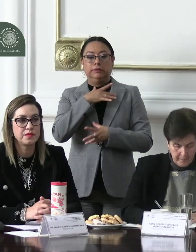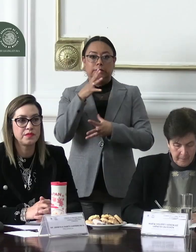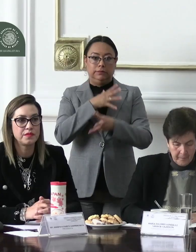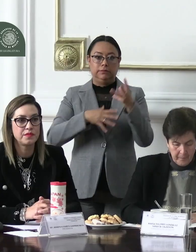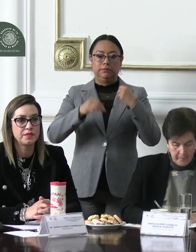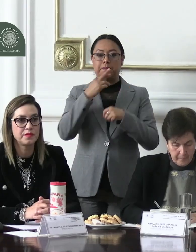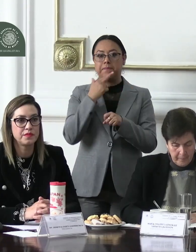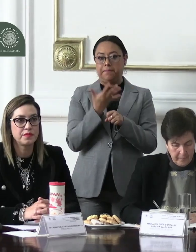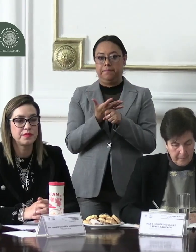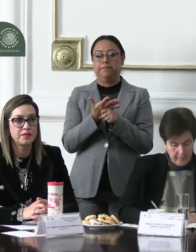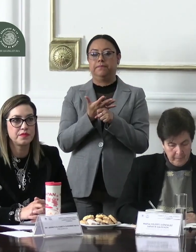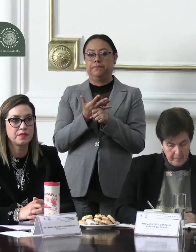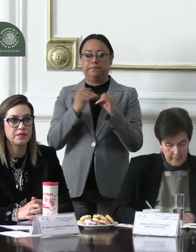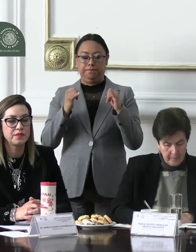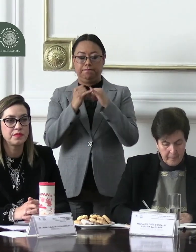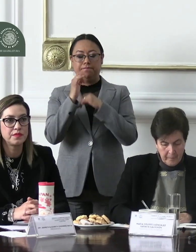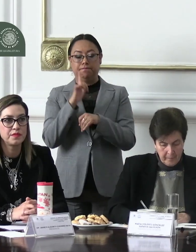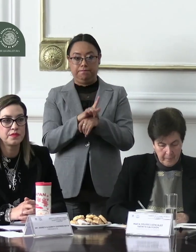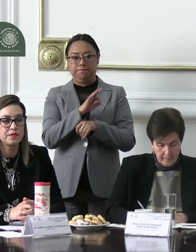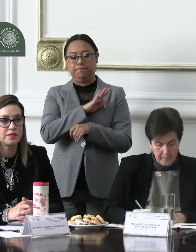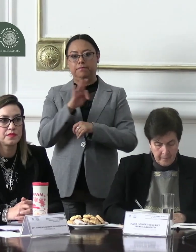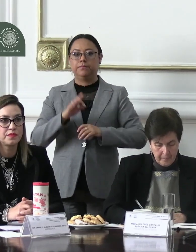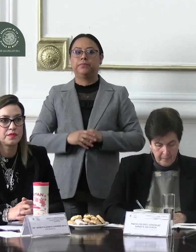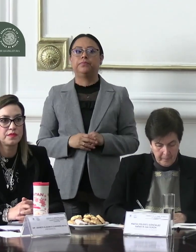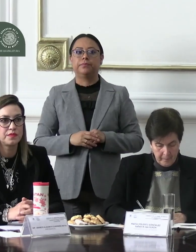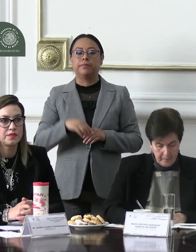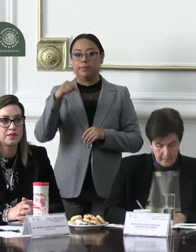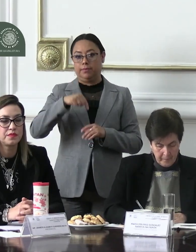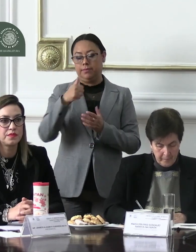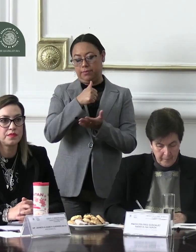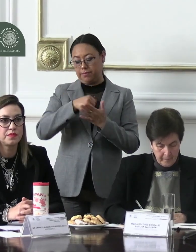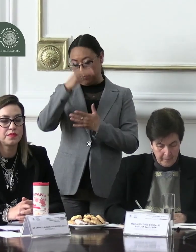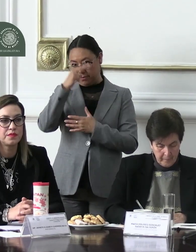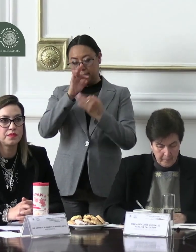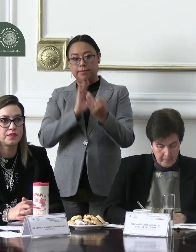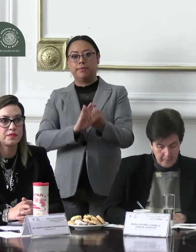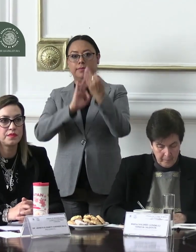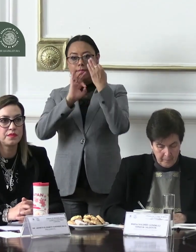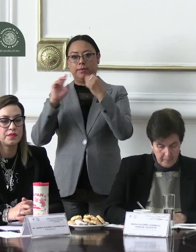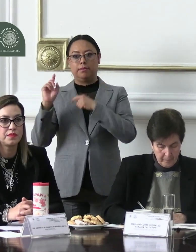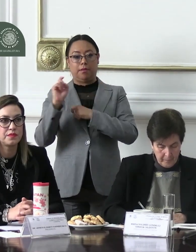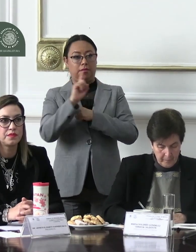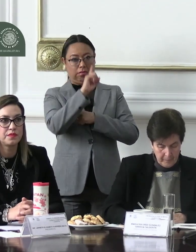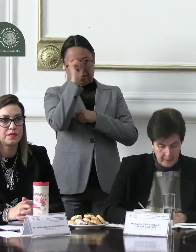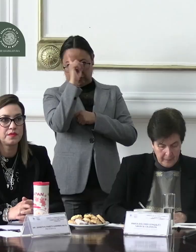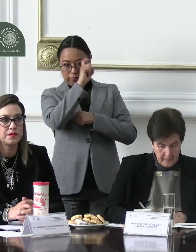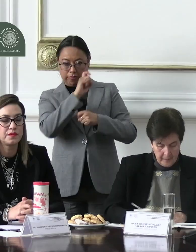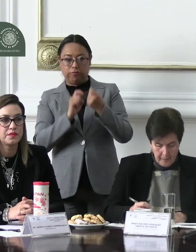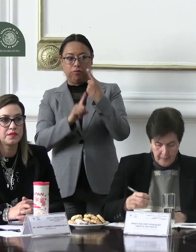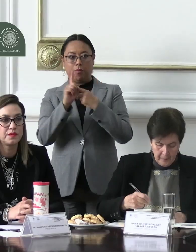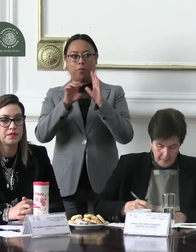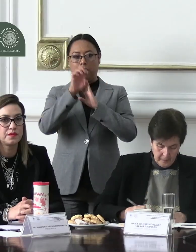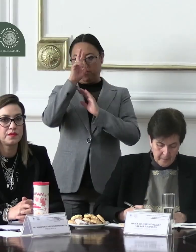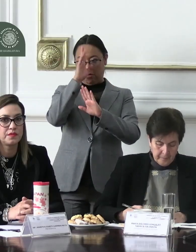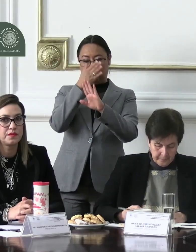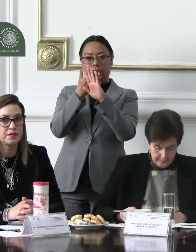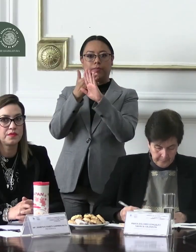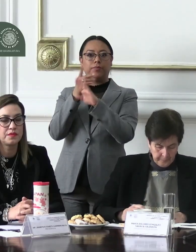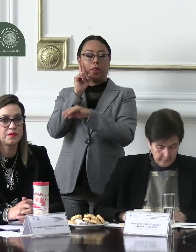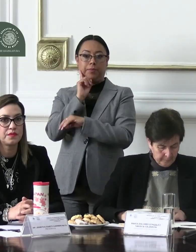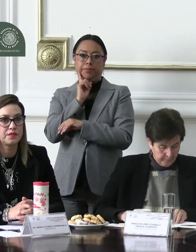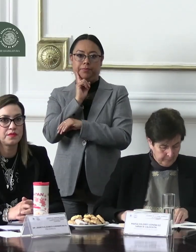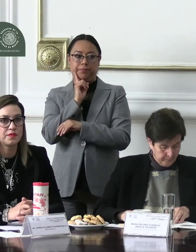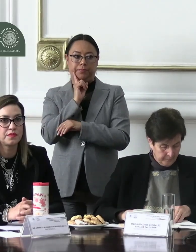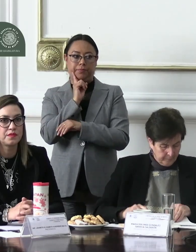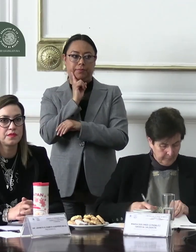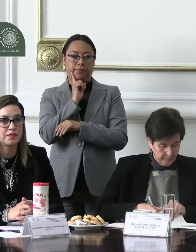y responsabilidad institucional. Nuestra ciudad enfrenta desafíos enormes como la violencia de género,